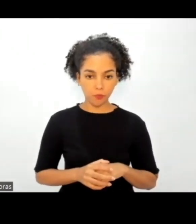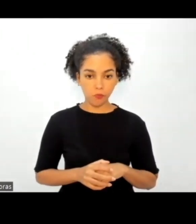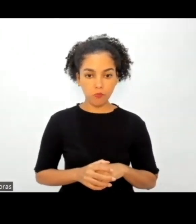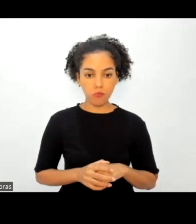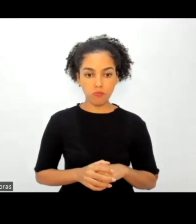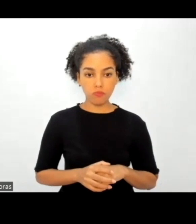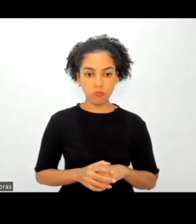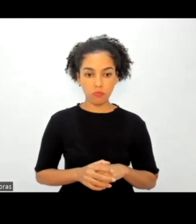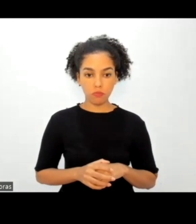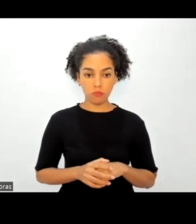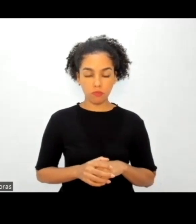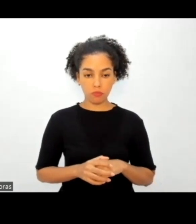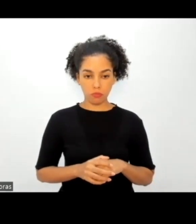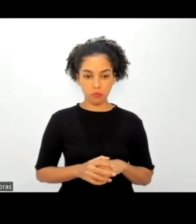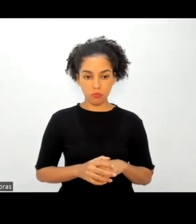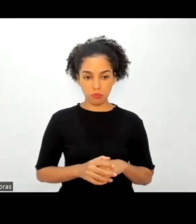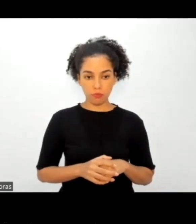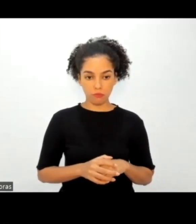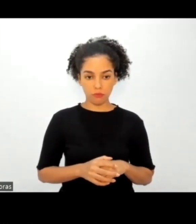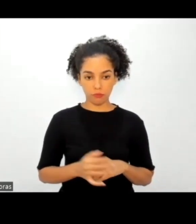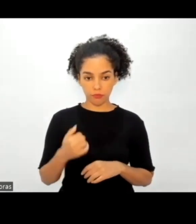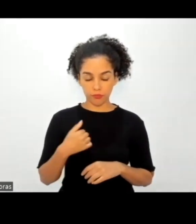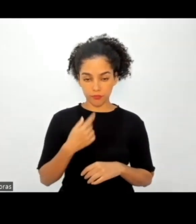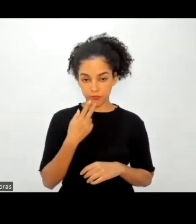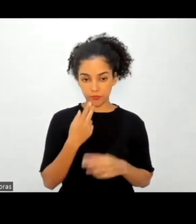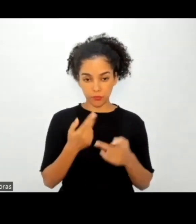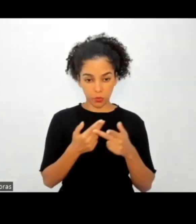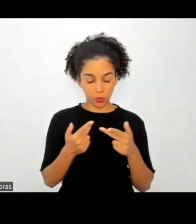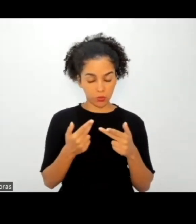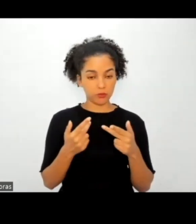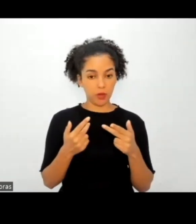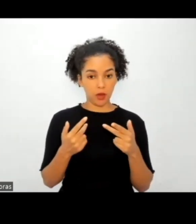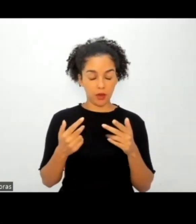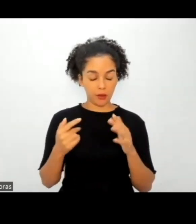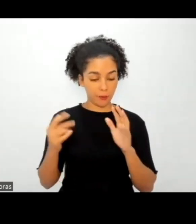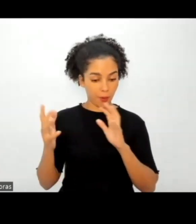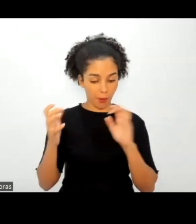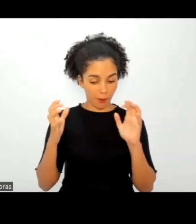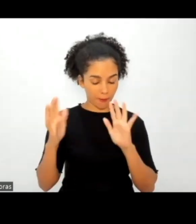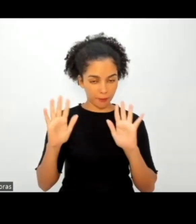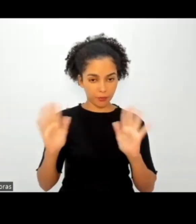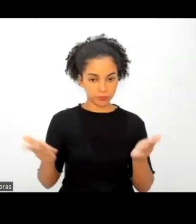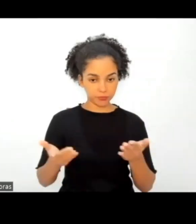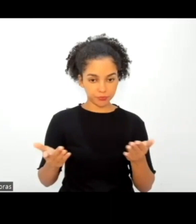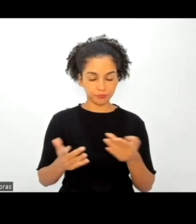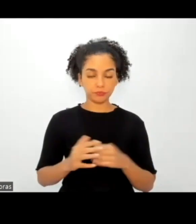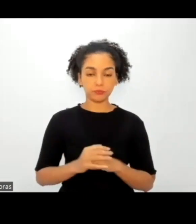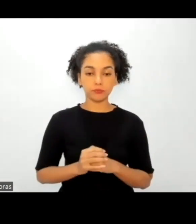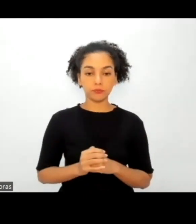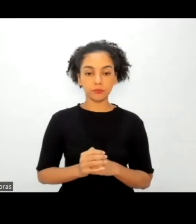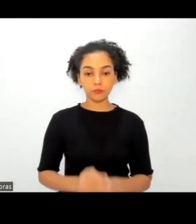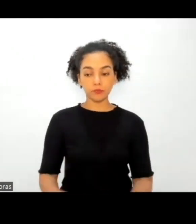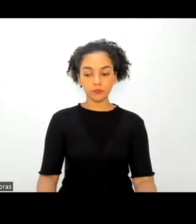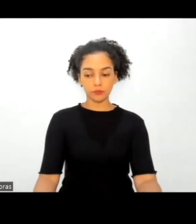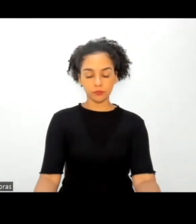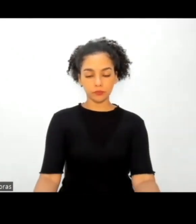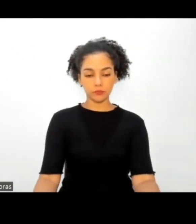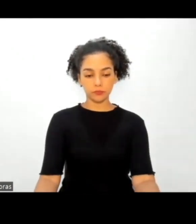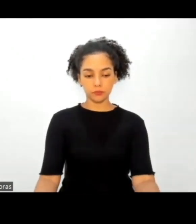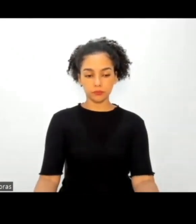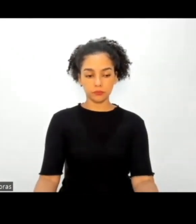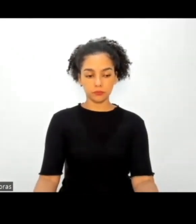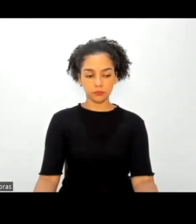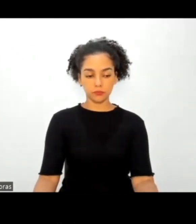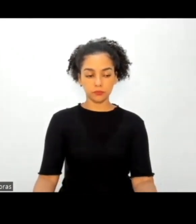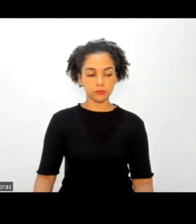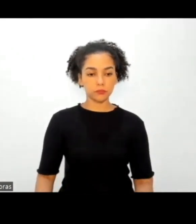enfim, eu não ia, eu vou fazer um parênteses polêmico aqui, eu não ia fazer não, mas, assim, e aí isso é, né,